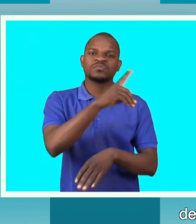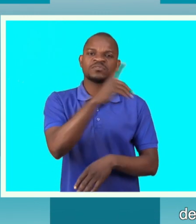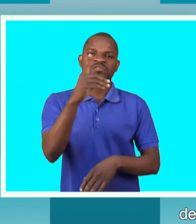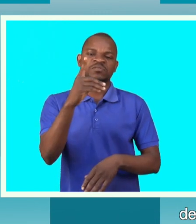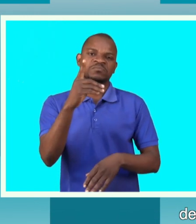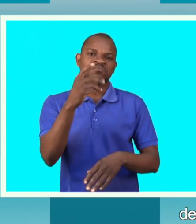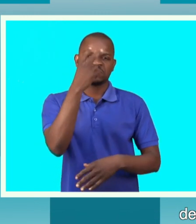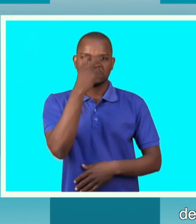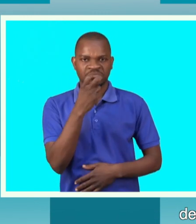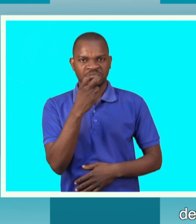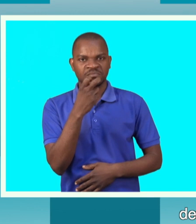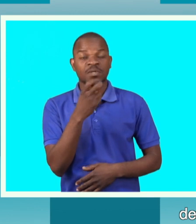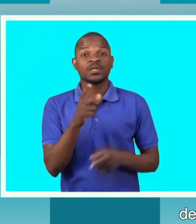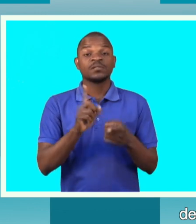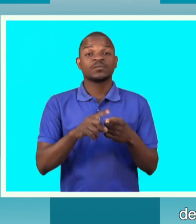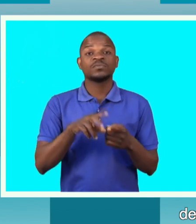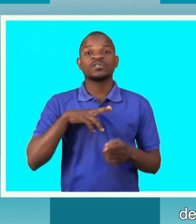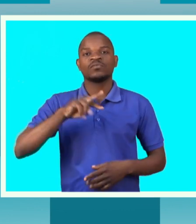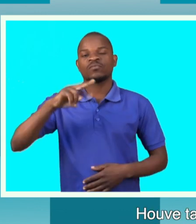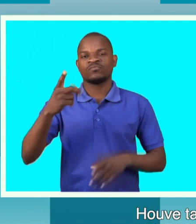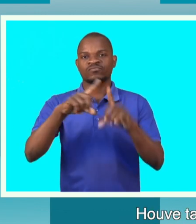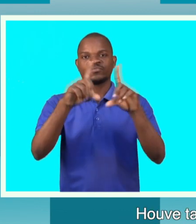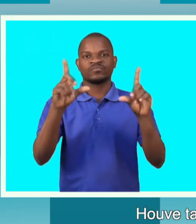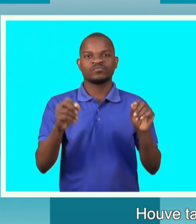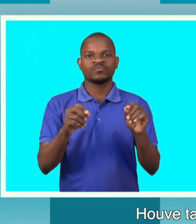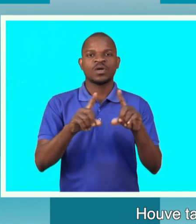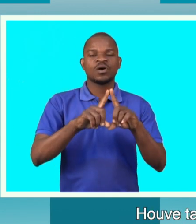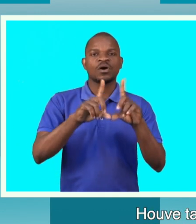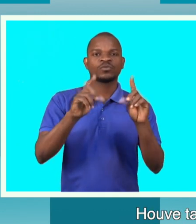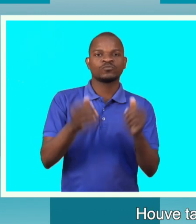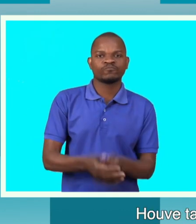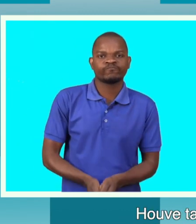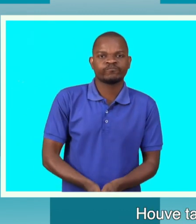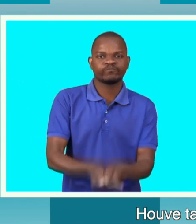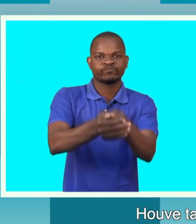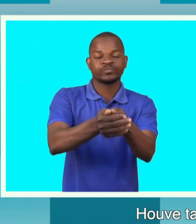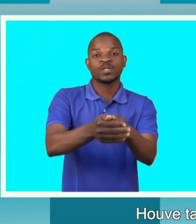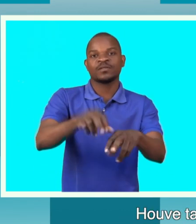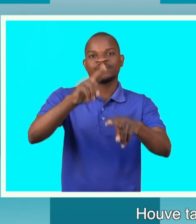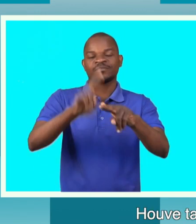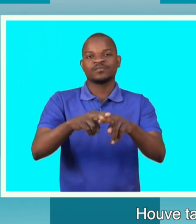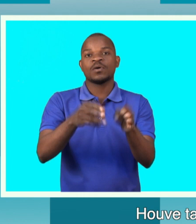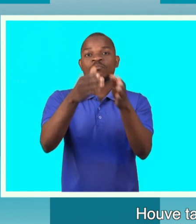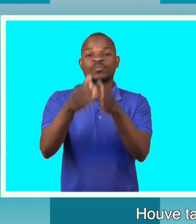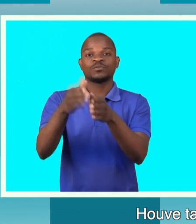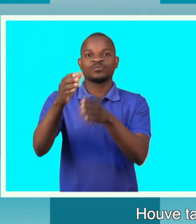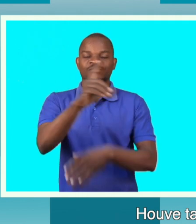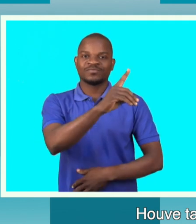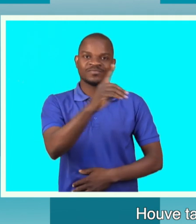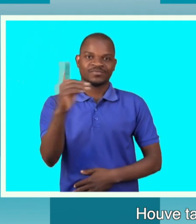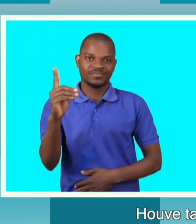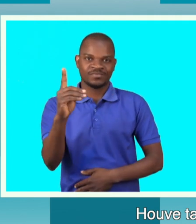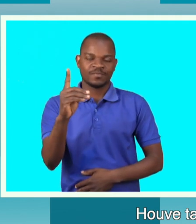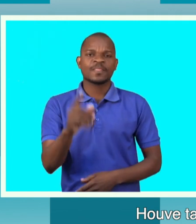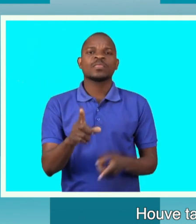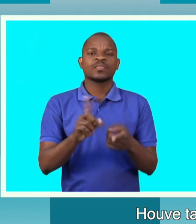físicas e outras visual. E não só, houve também o vôleibol sentado para pessoas com